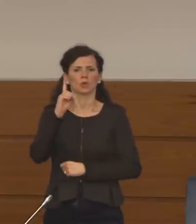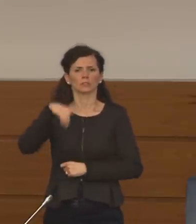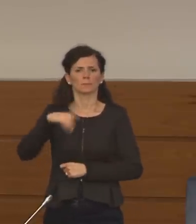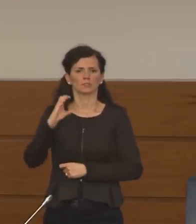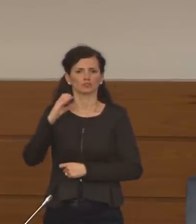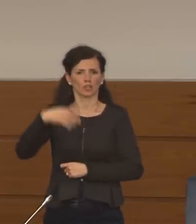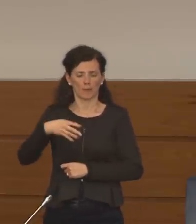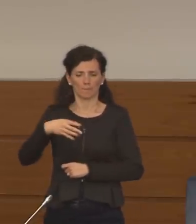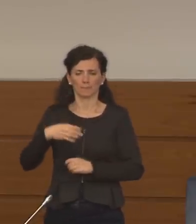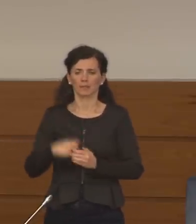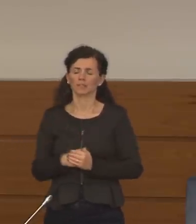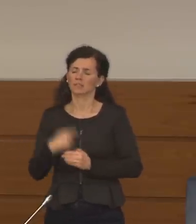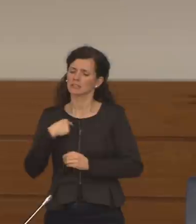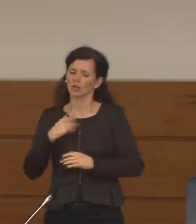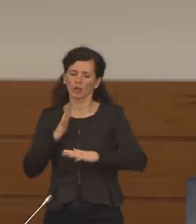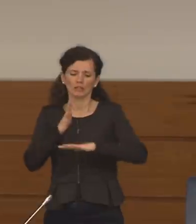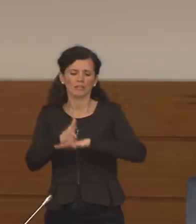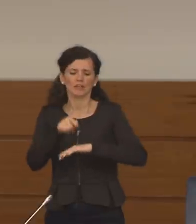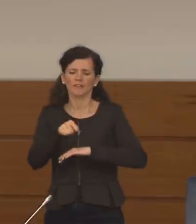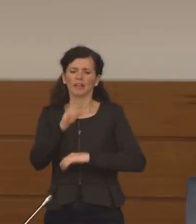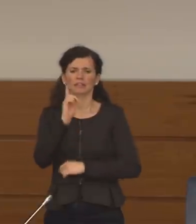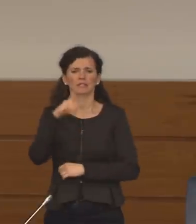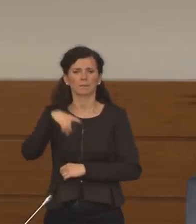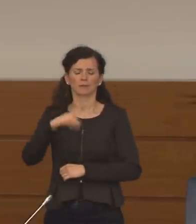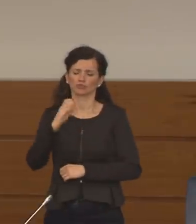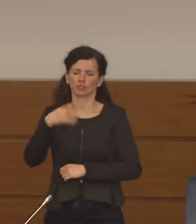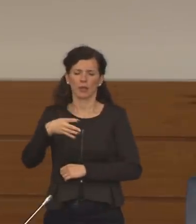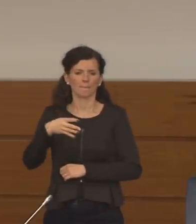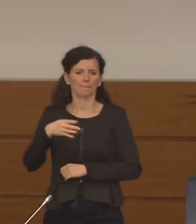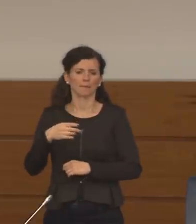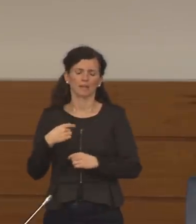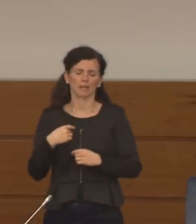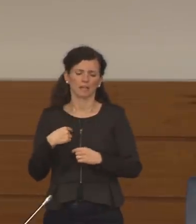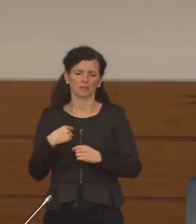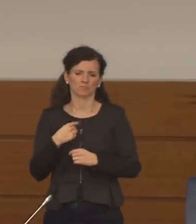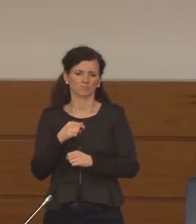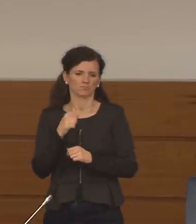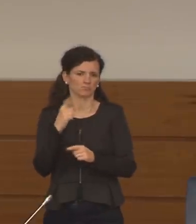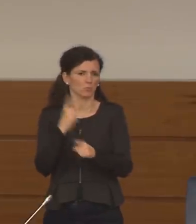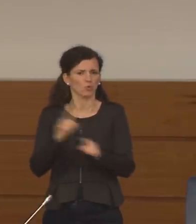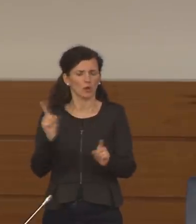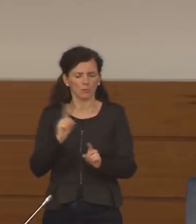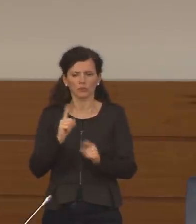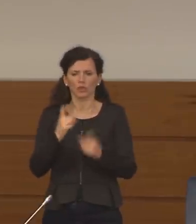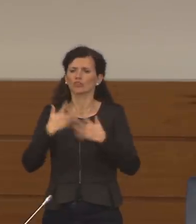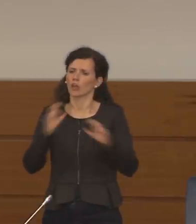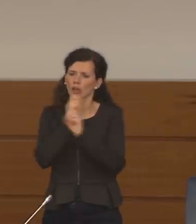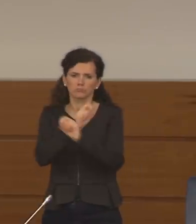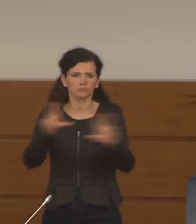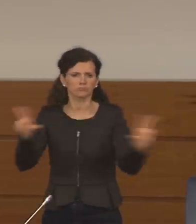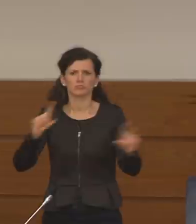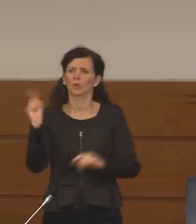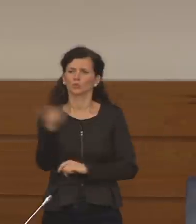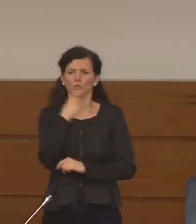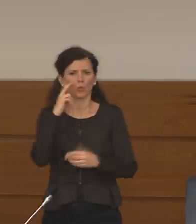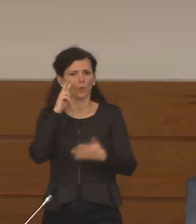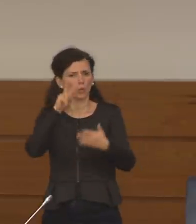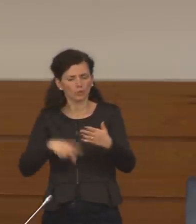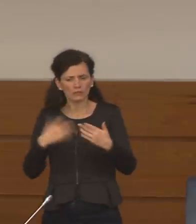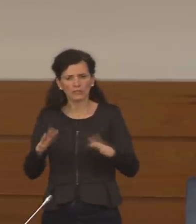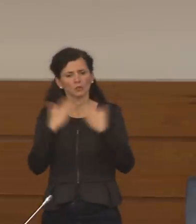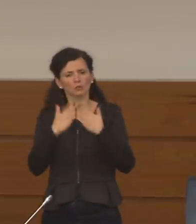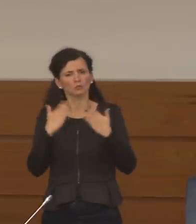non voglio intervenire perché il dpcm è stato emanato ce l'abbiamo tutti ce lo siamo analizzato